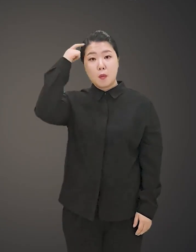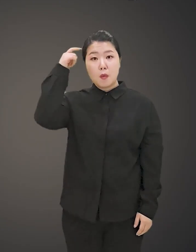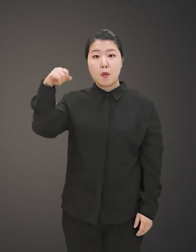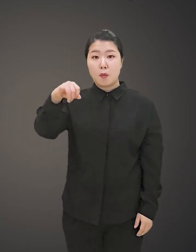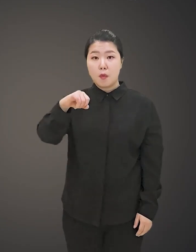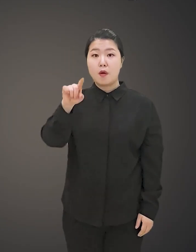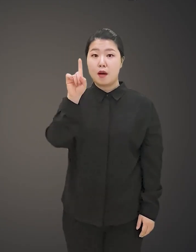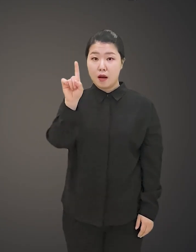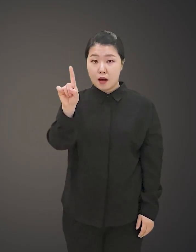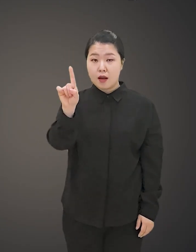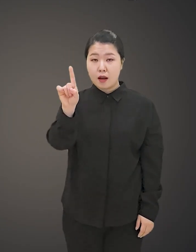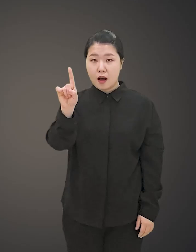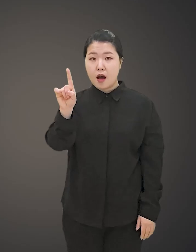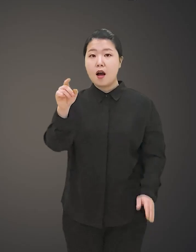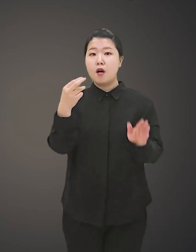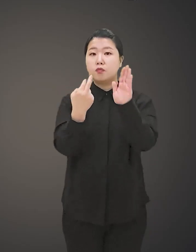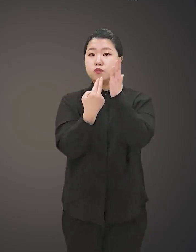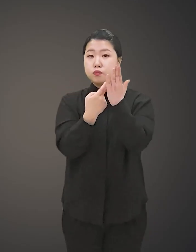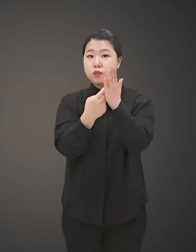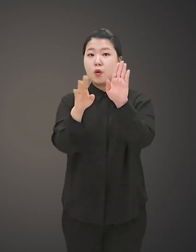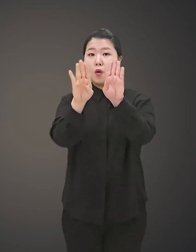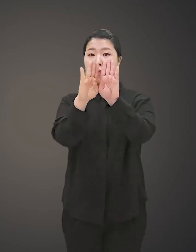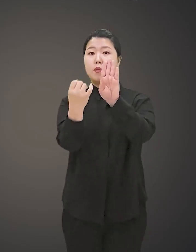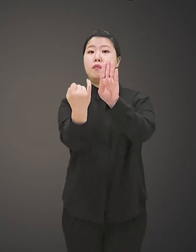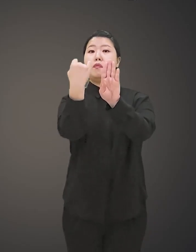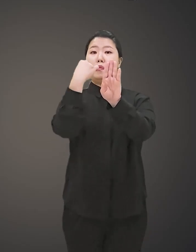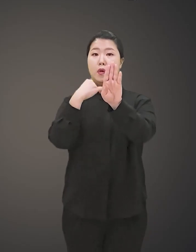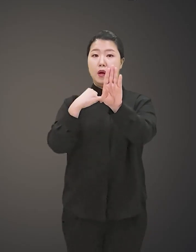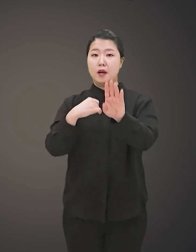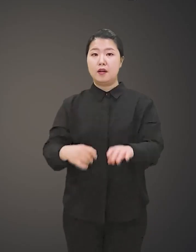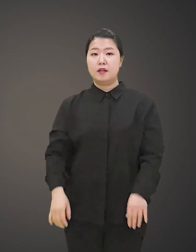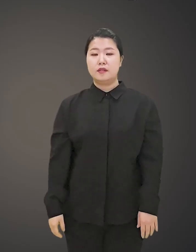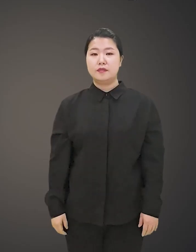어느새 머릿니 한 마리가 성 안으로 들어오고 말았어요.